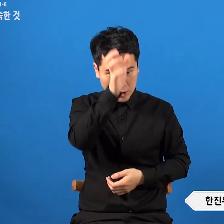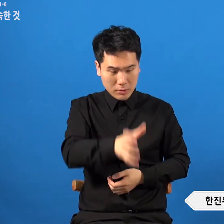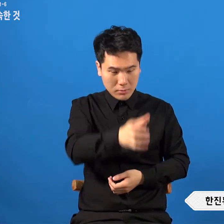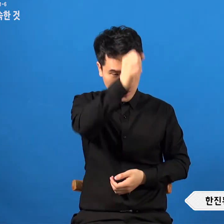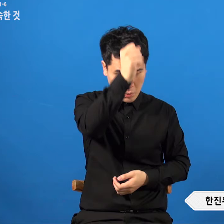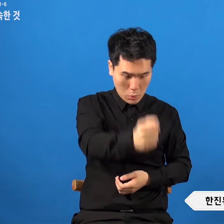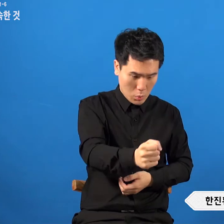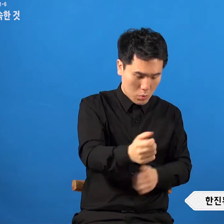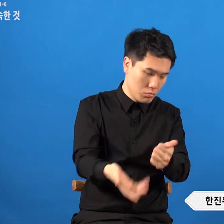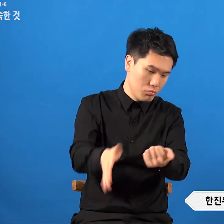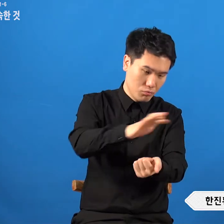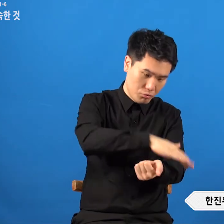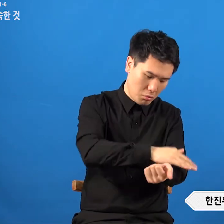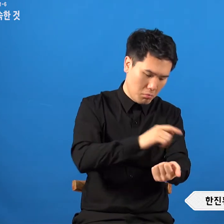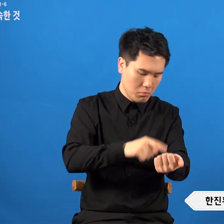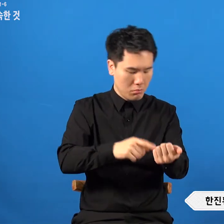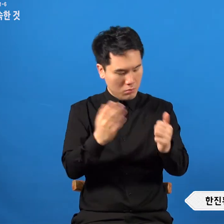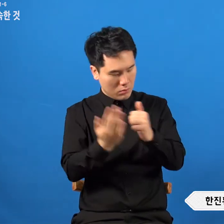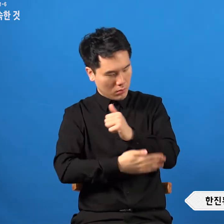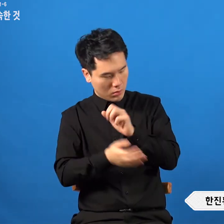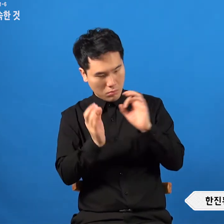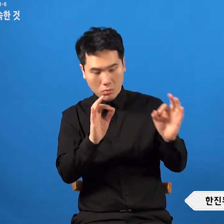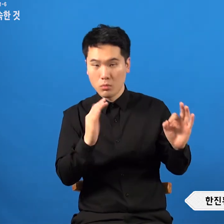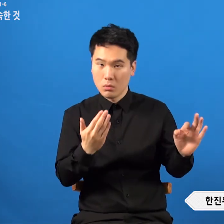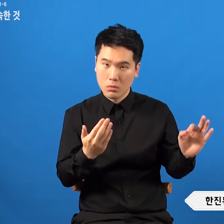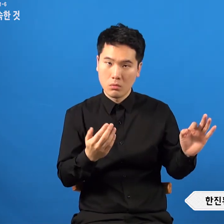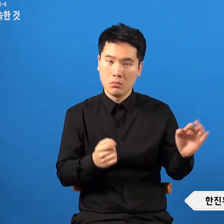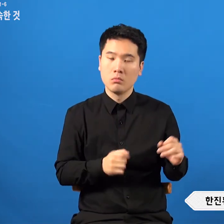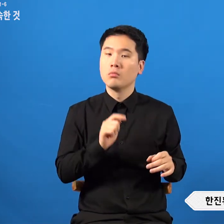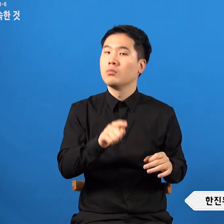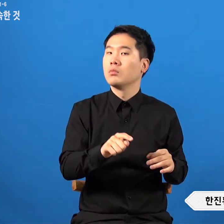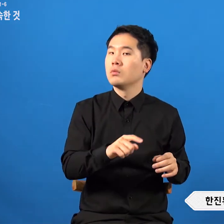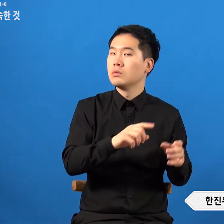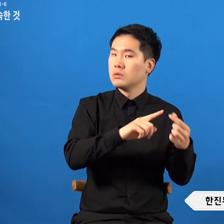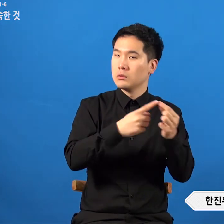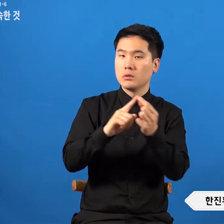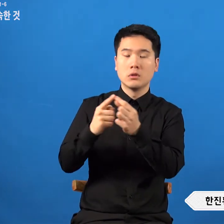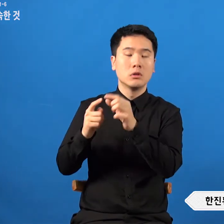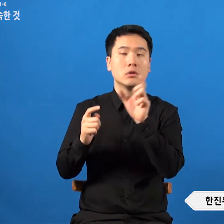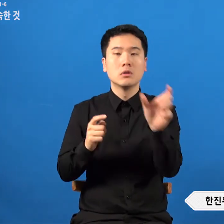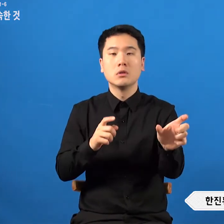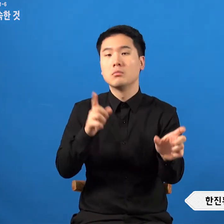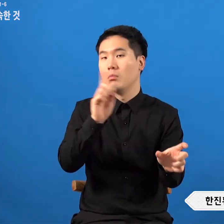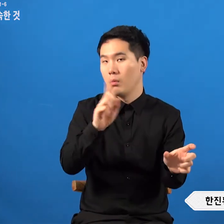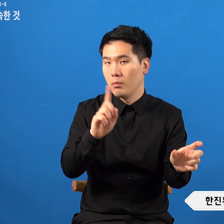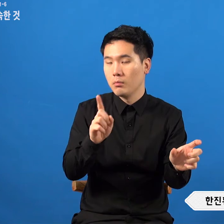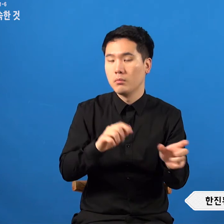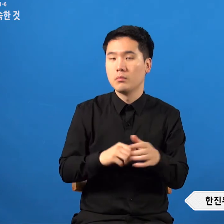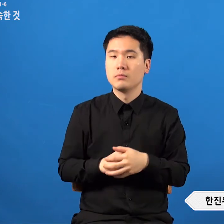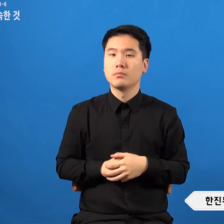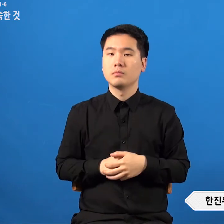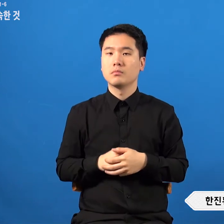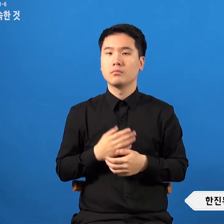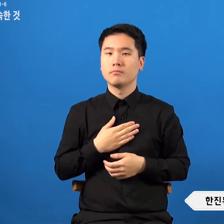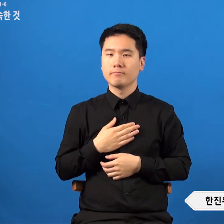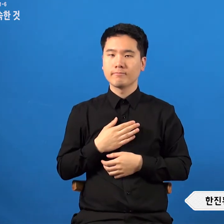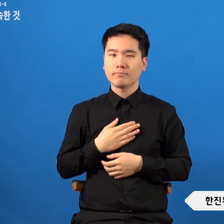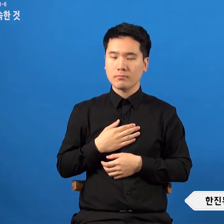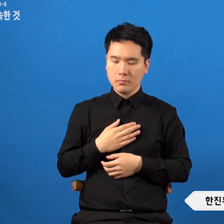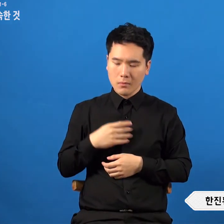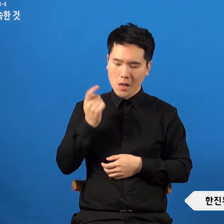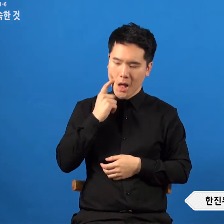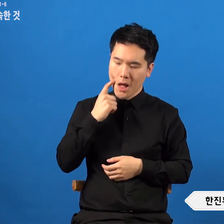장을 보게 되었습니다. 그 십자가에는 스베아 플러드라는 이름이 적혀 있습니다.